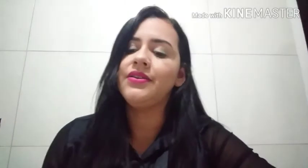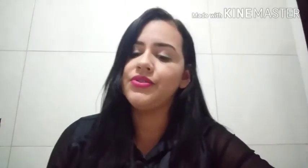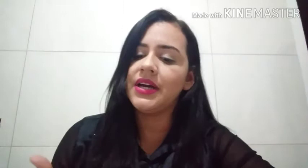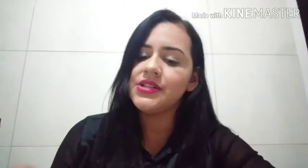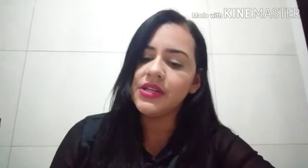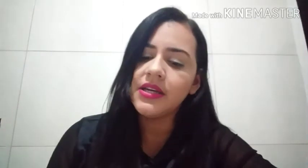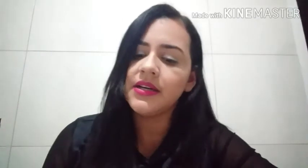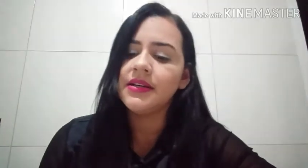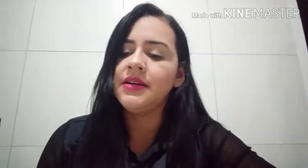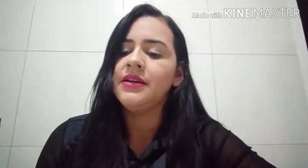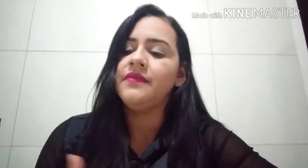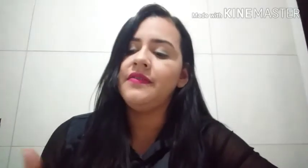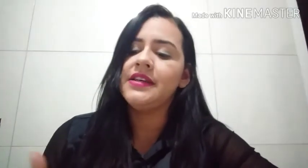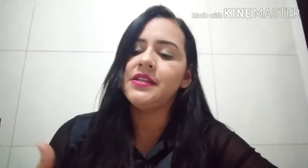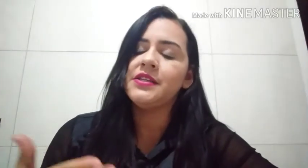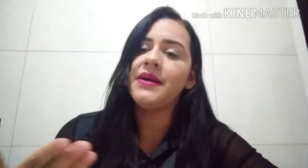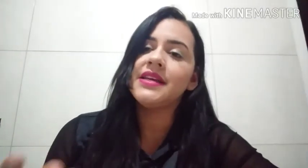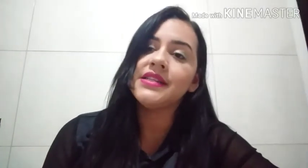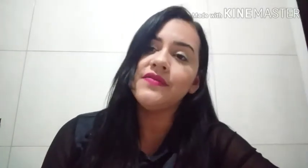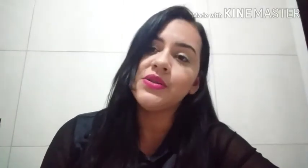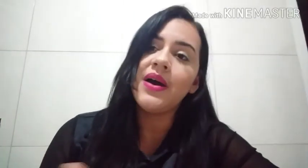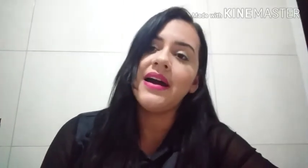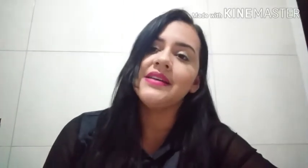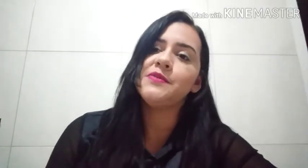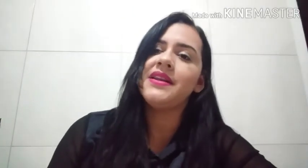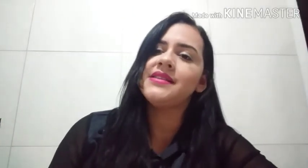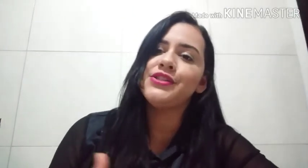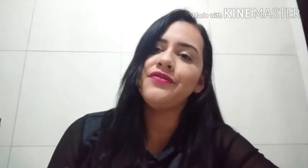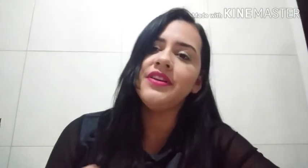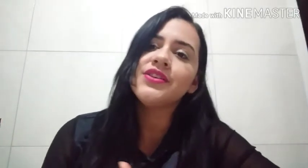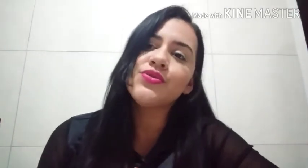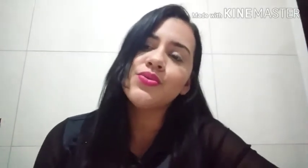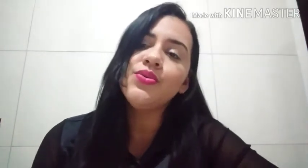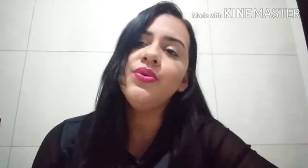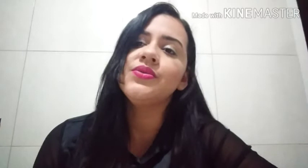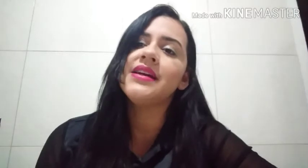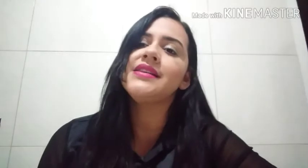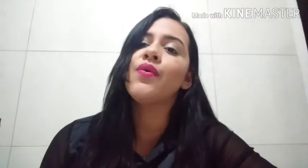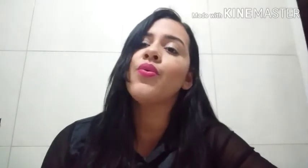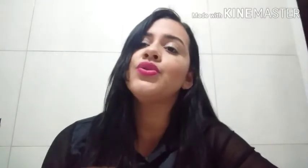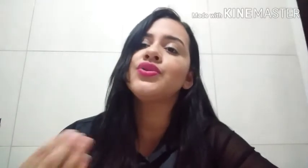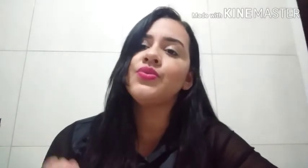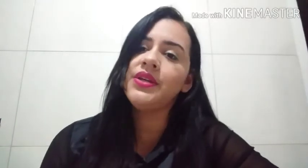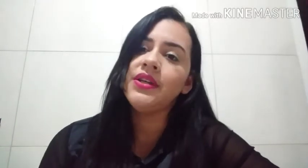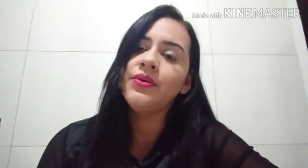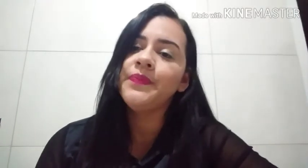dia a dia, experiências visuais, experiências de vidas dos surdos, né? Eles vão construindo